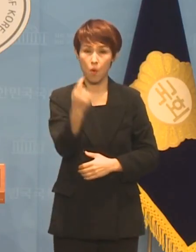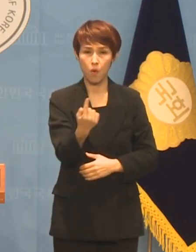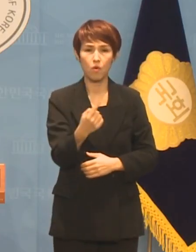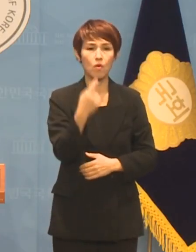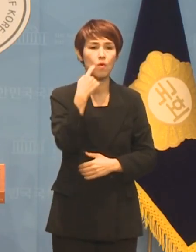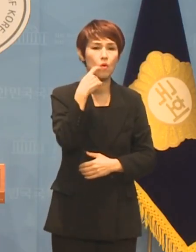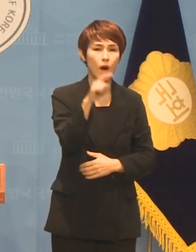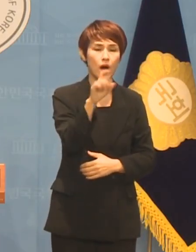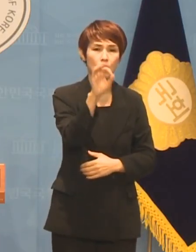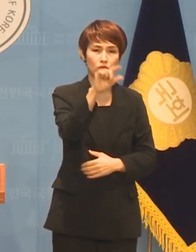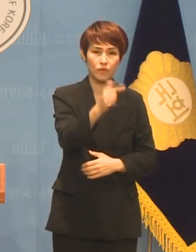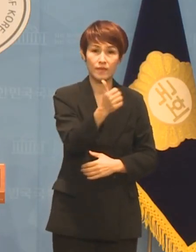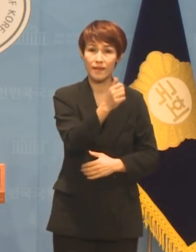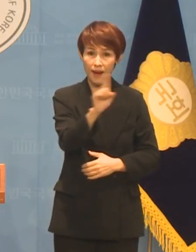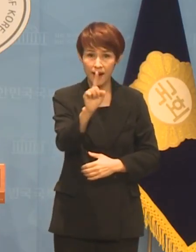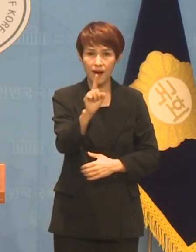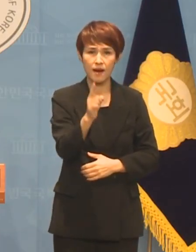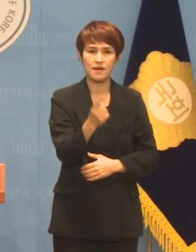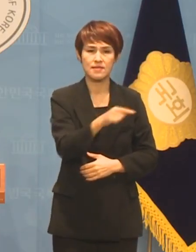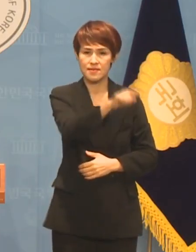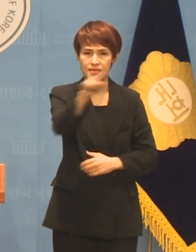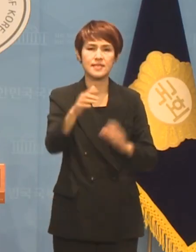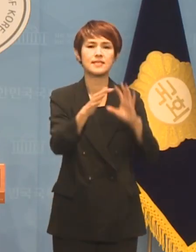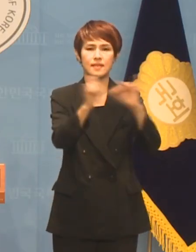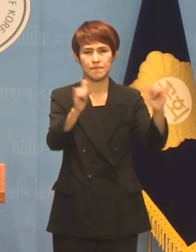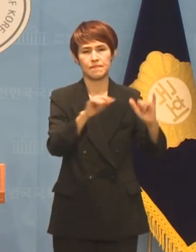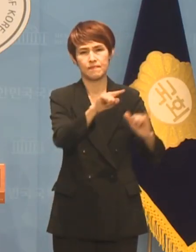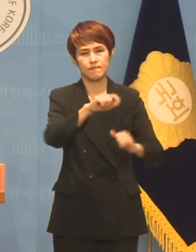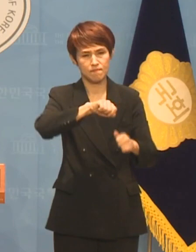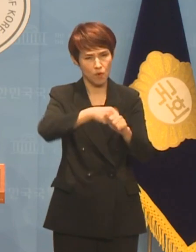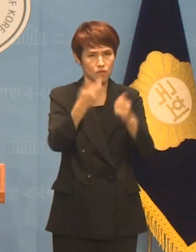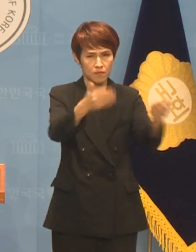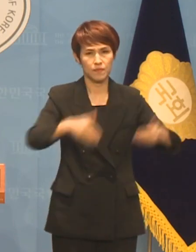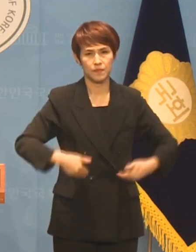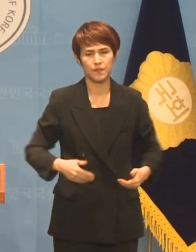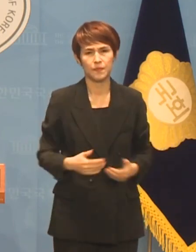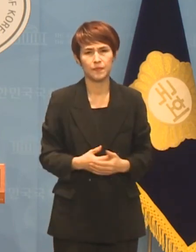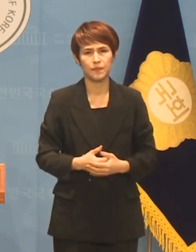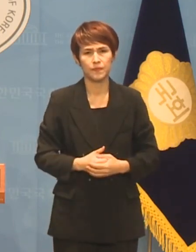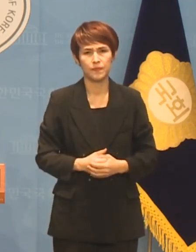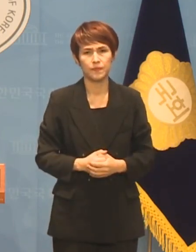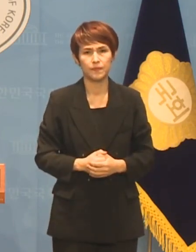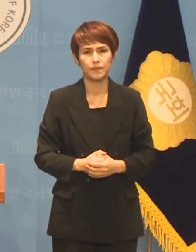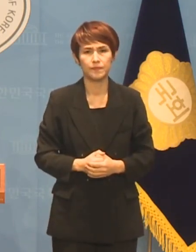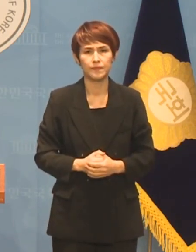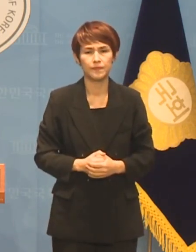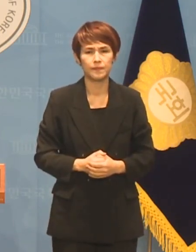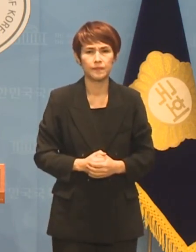황운하와 그 몰입애들입니다.